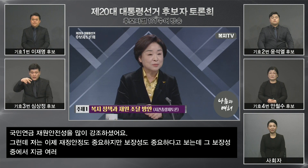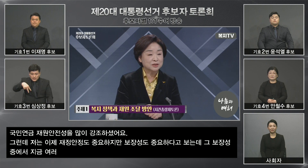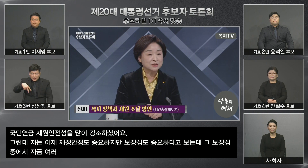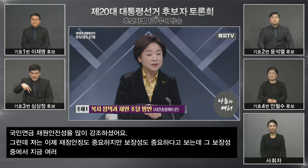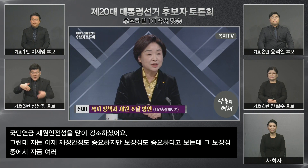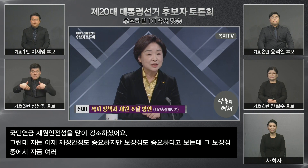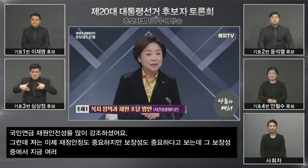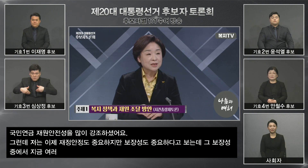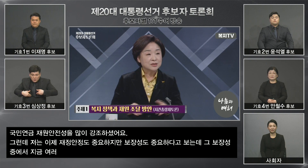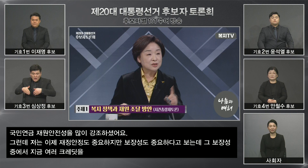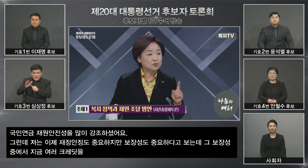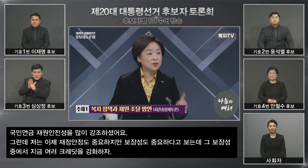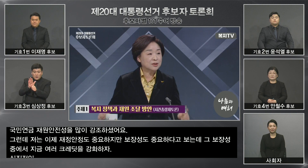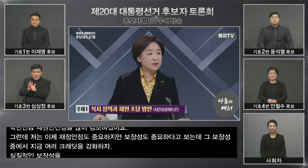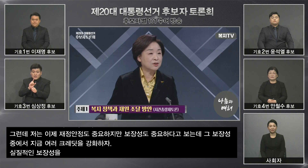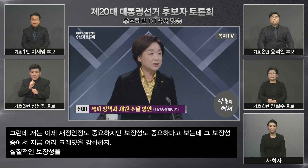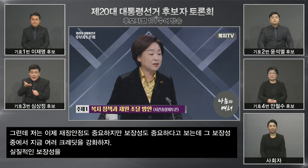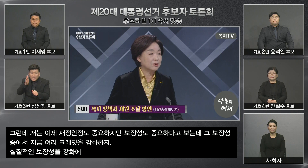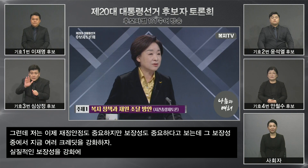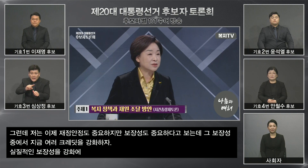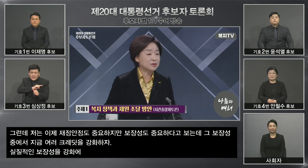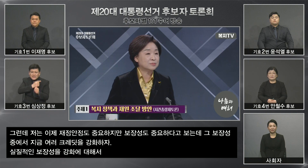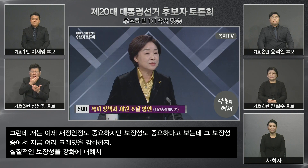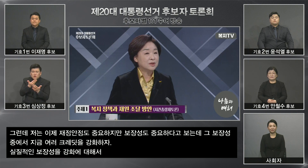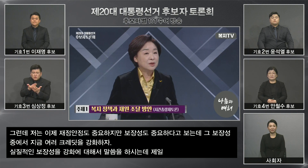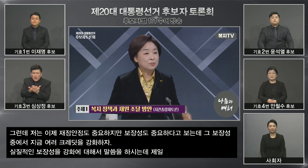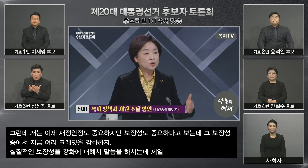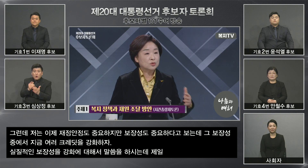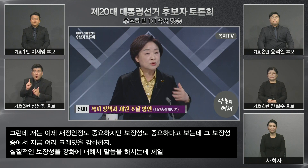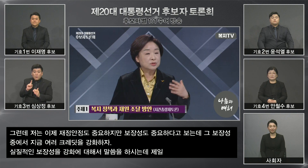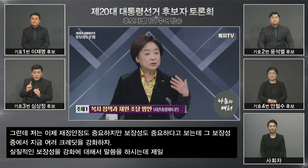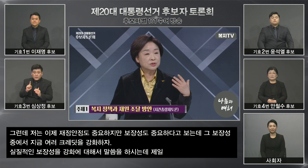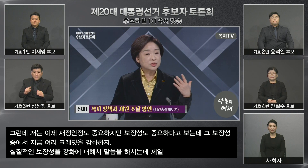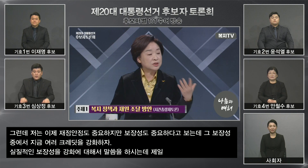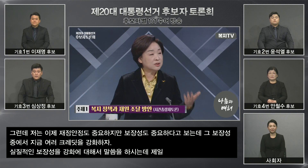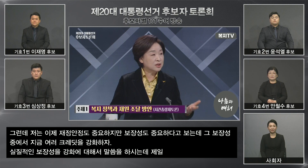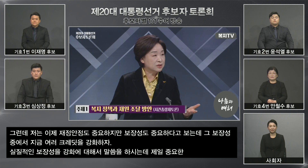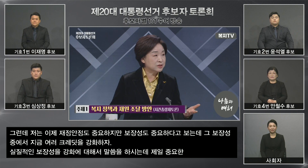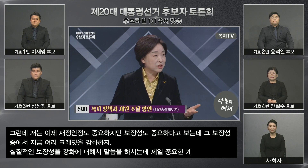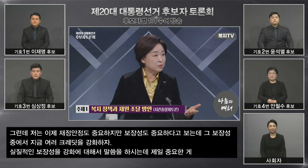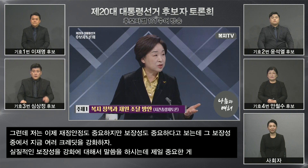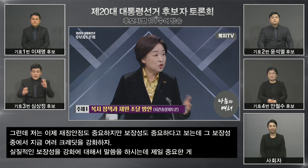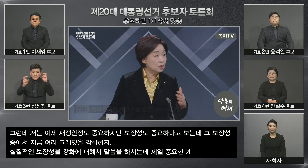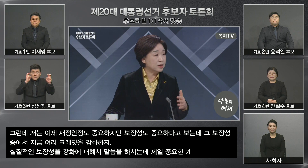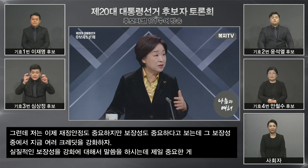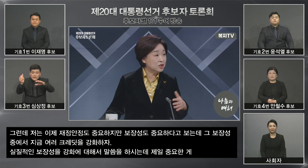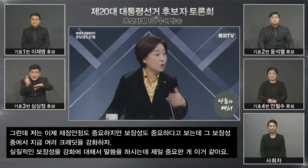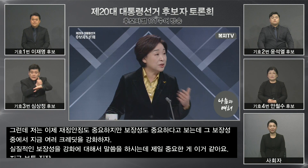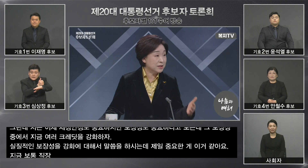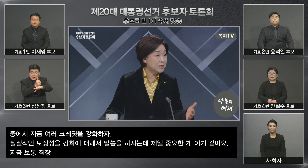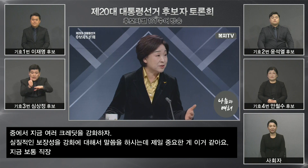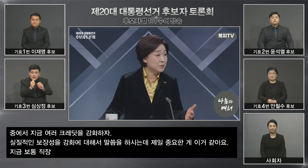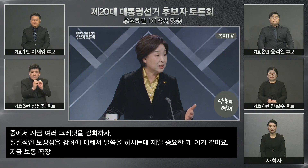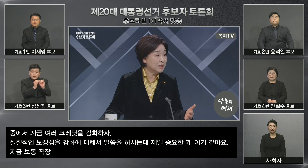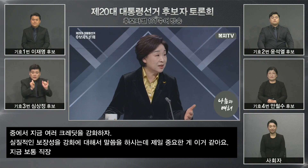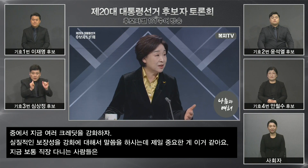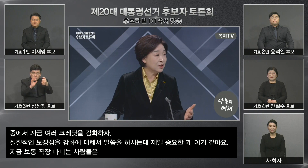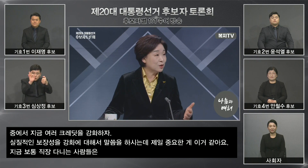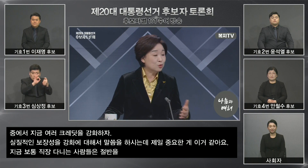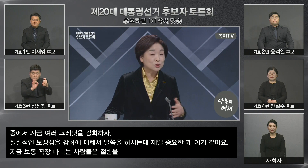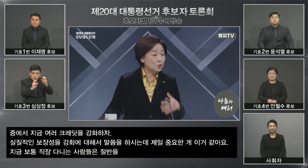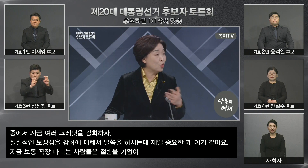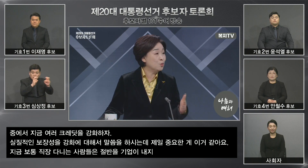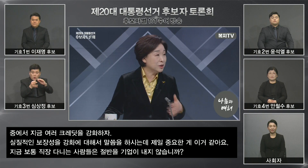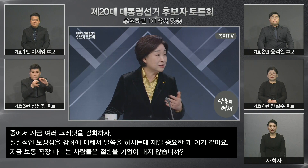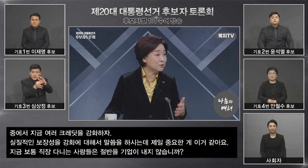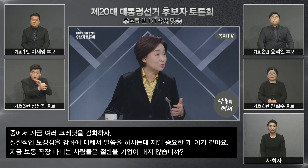위해서 말씀하시는데 제일 중요한 게 이거 같아요. 지금 보통 그 직장 다니는 사람들은 절반을 기업이 내지 않습니까?